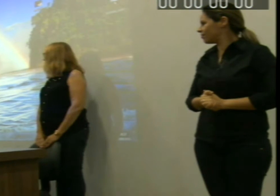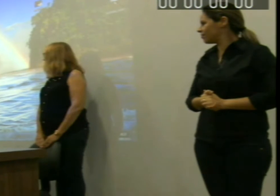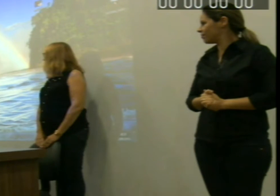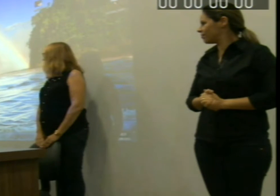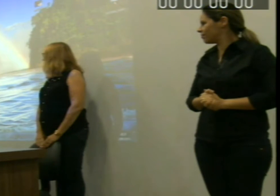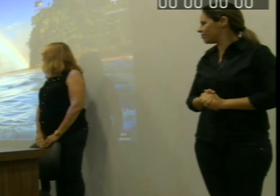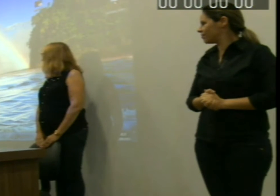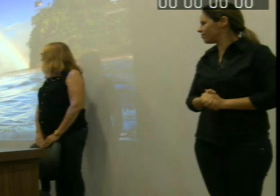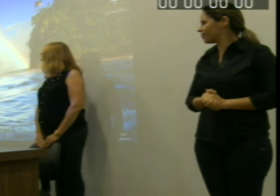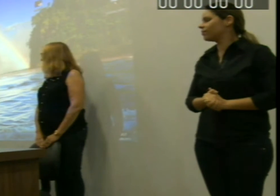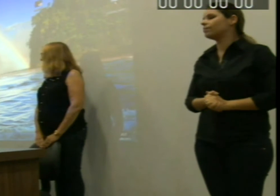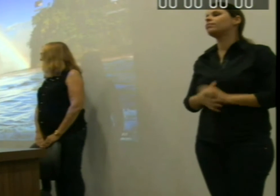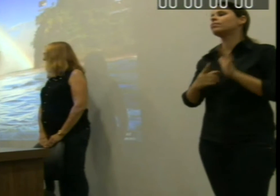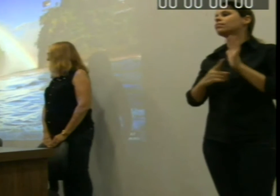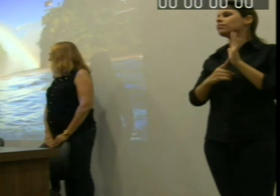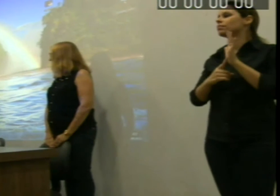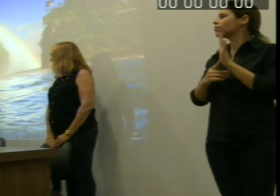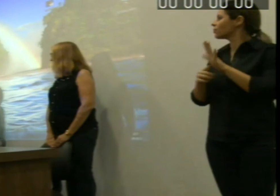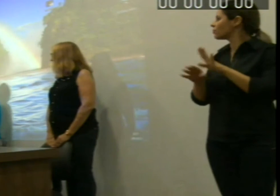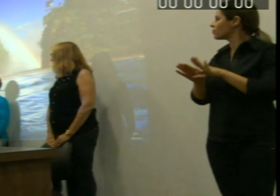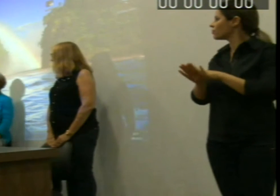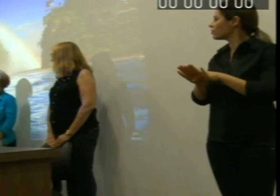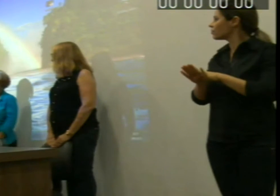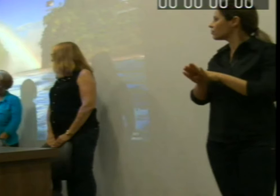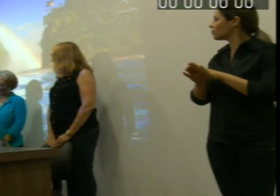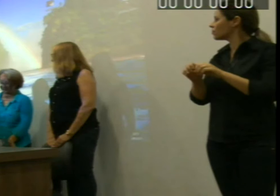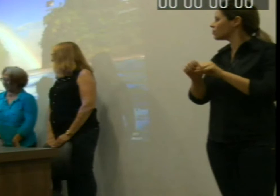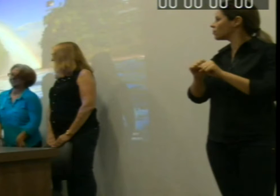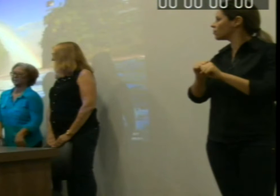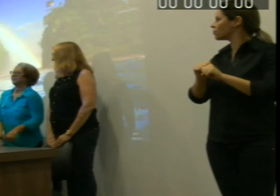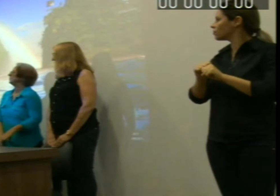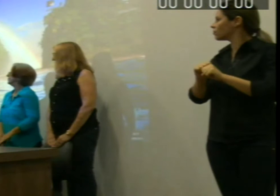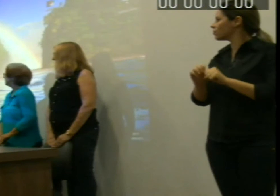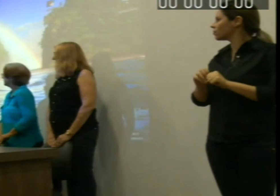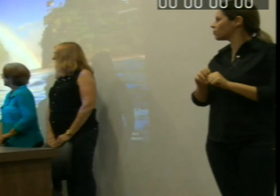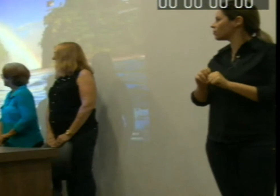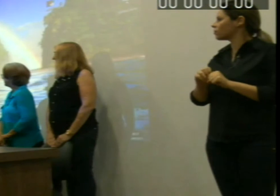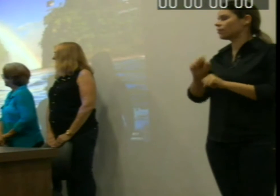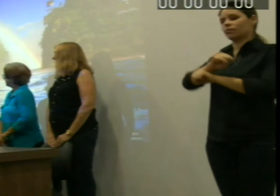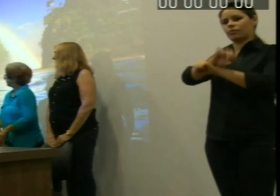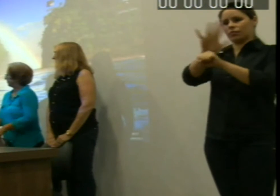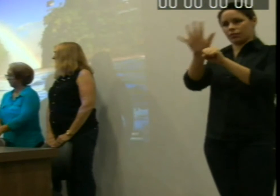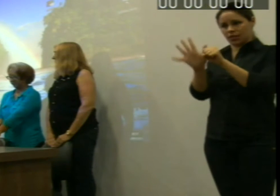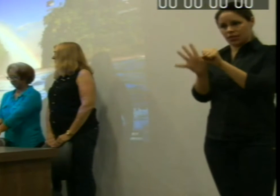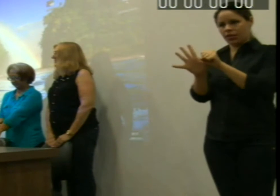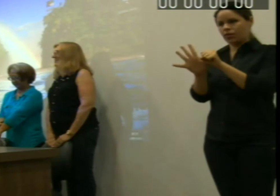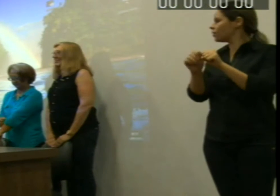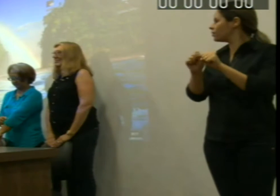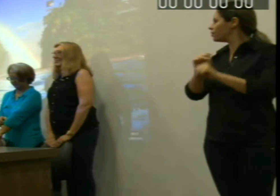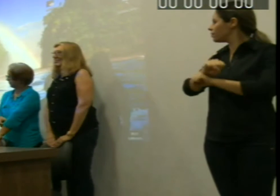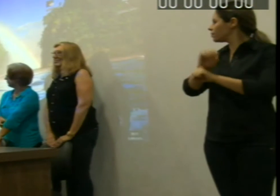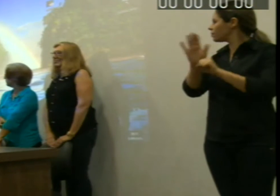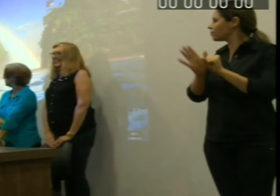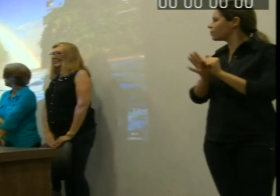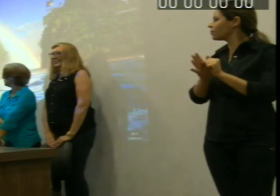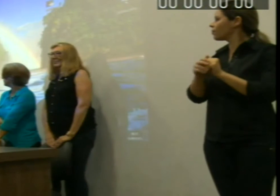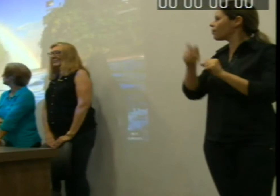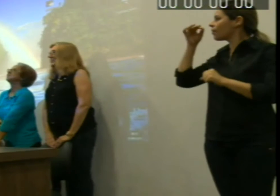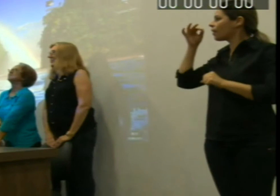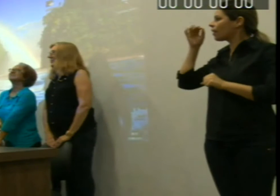professora representando a associação de surdos e tradutores interes Ana